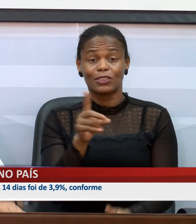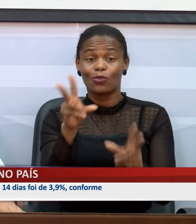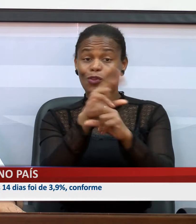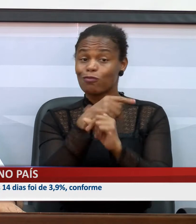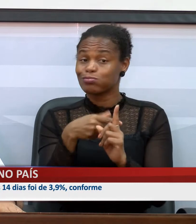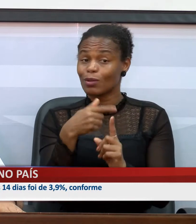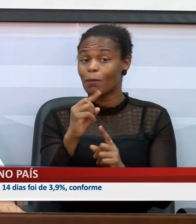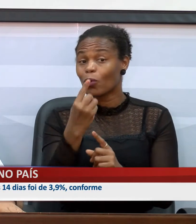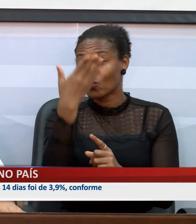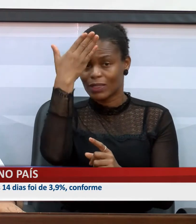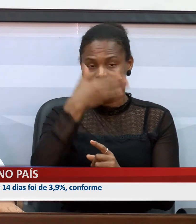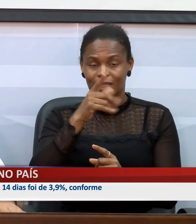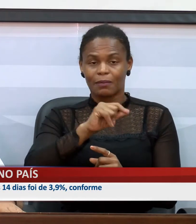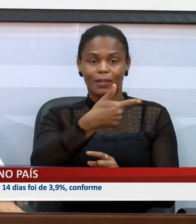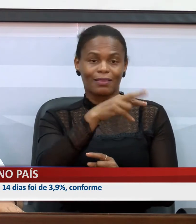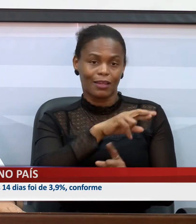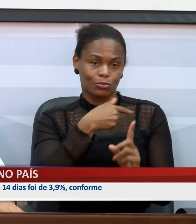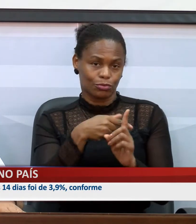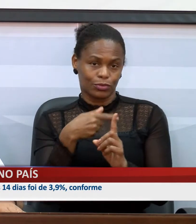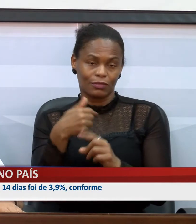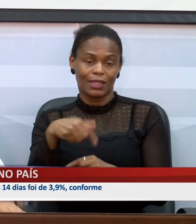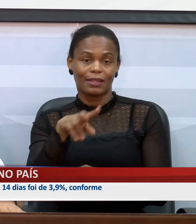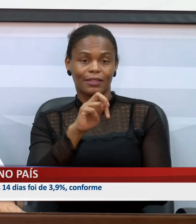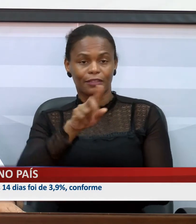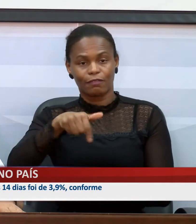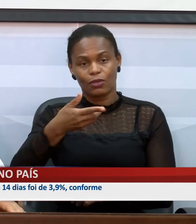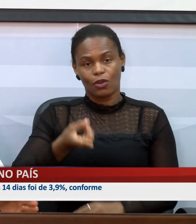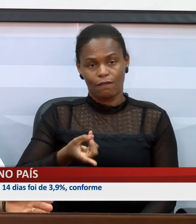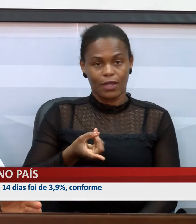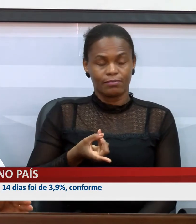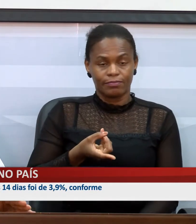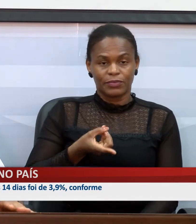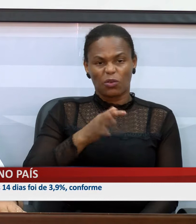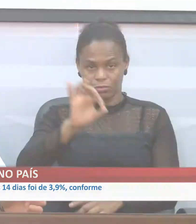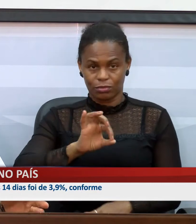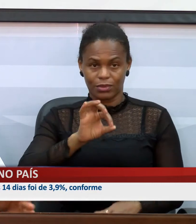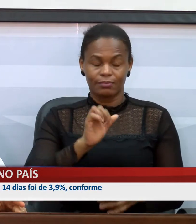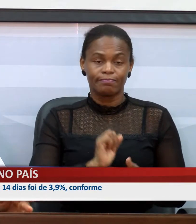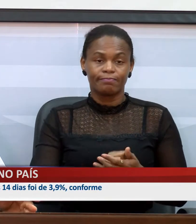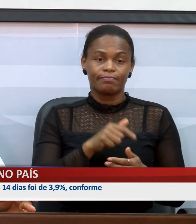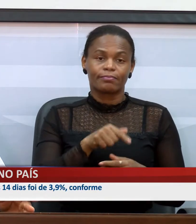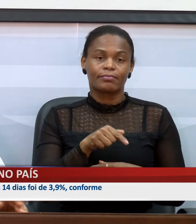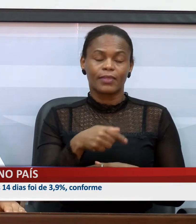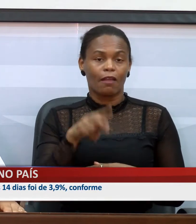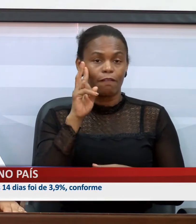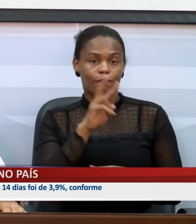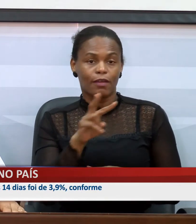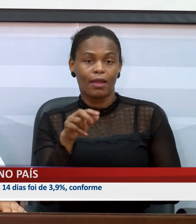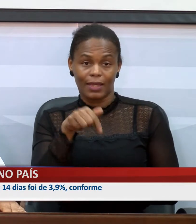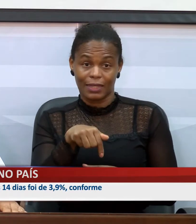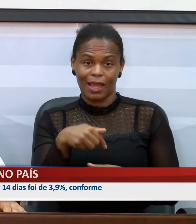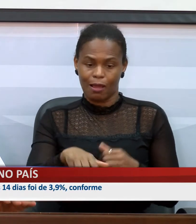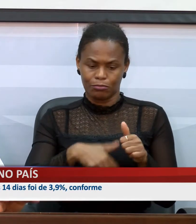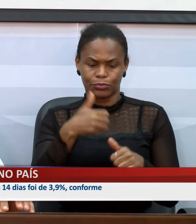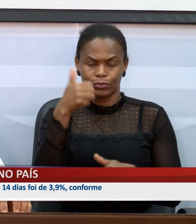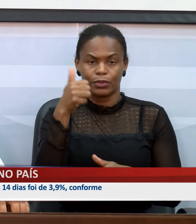por dia, e uma taxa de positividade de 3,9%, 4%. Portanto, podemos verificar que há aqui